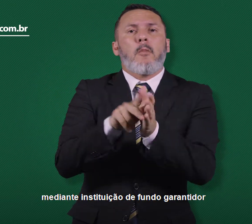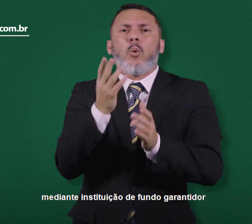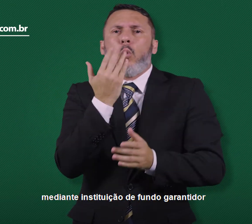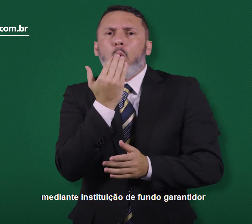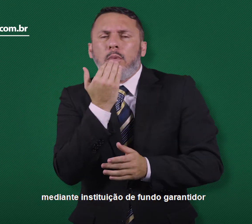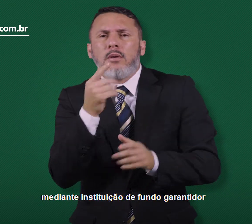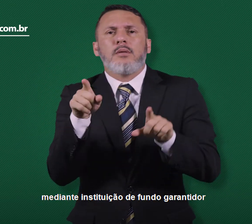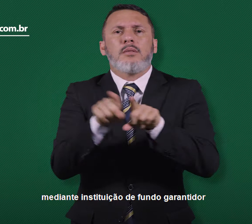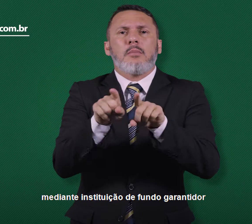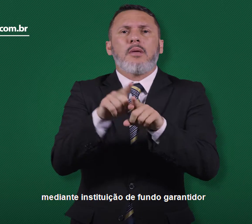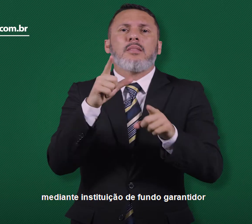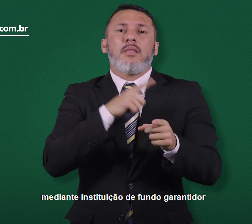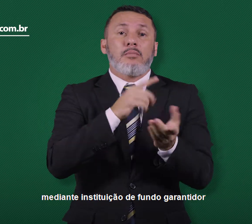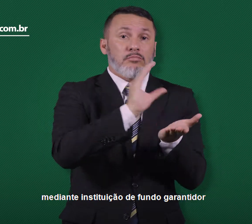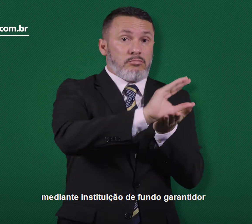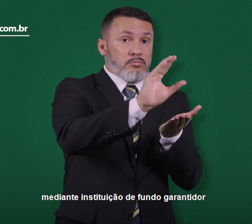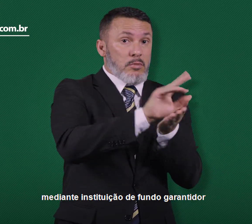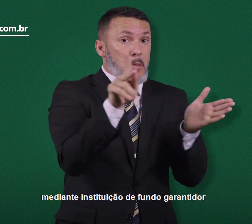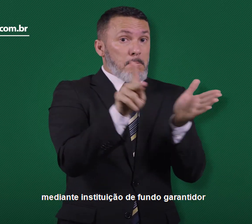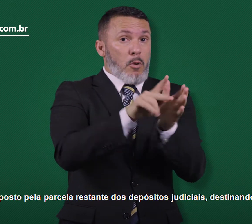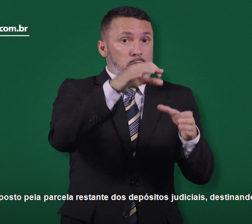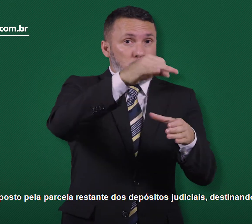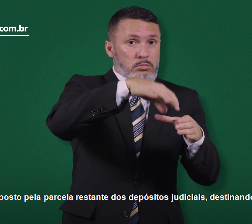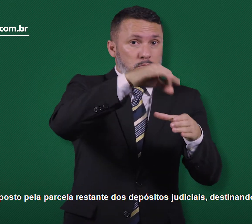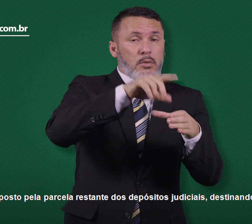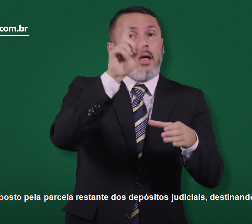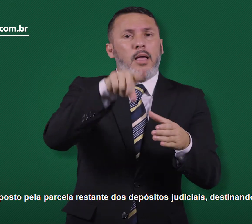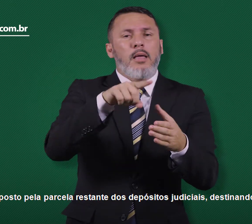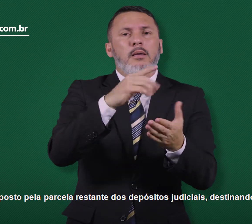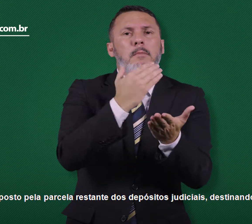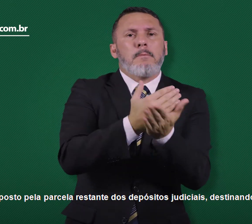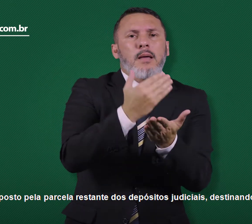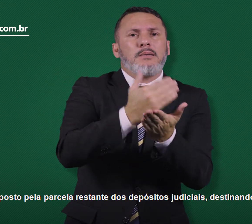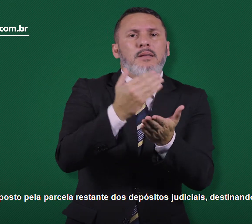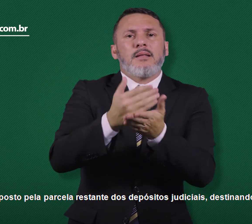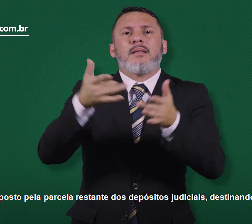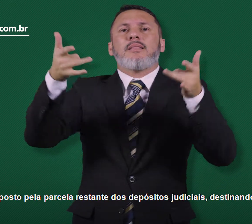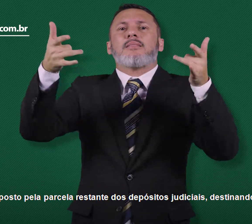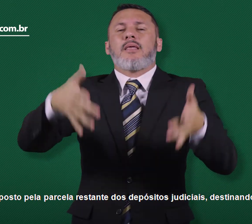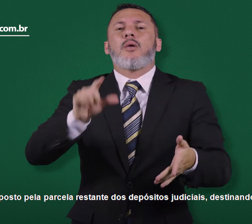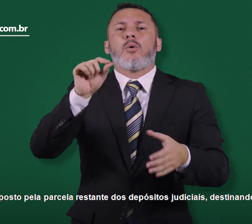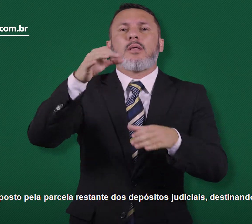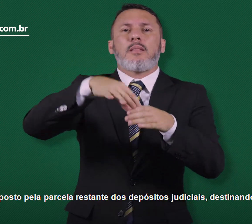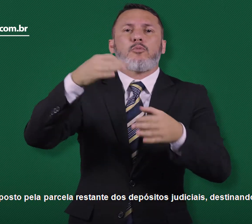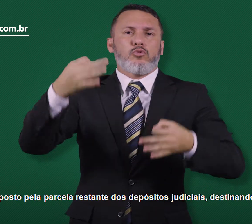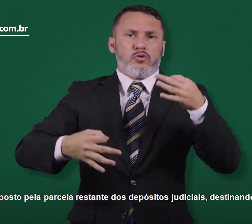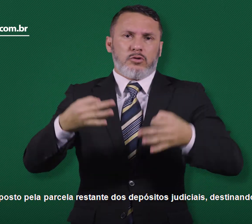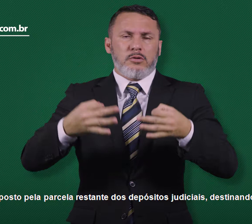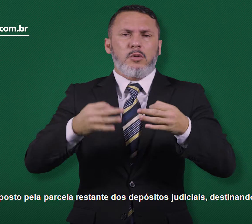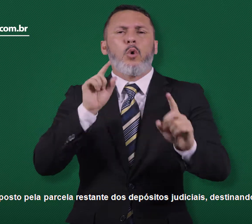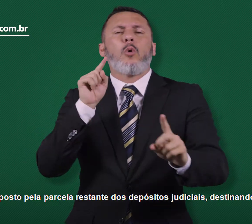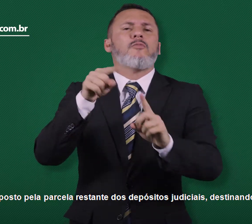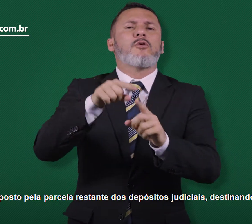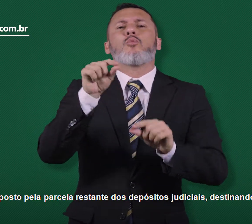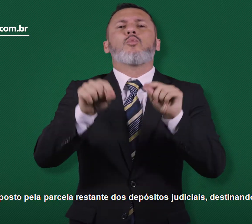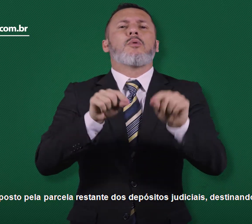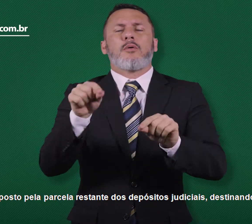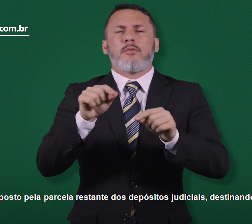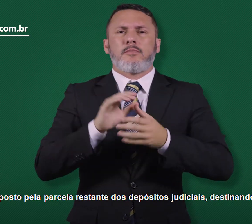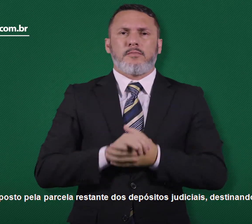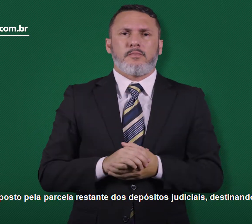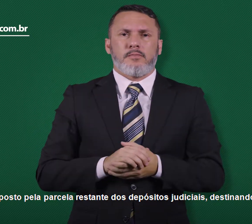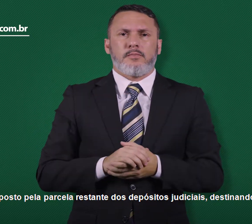alimentícia mediante instituição de fundo garantidor composto pela parcela restante dos depósitos judiciais,